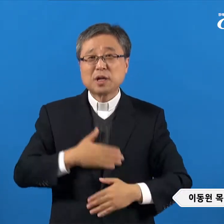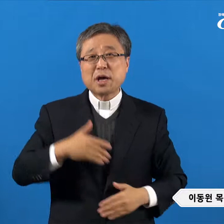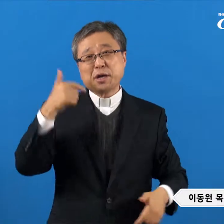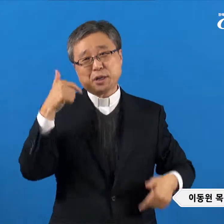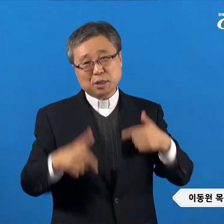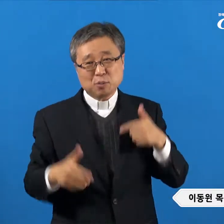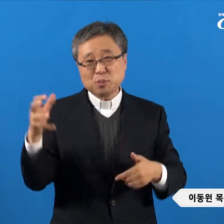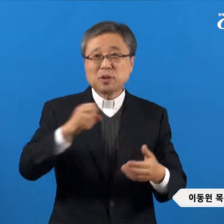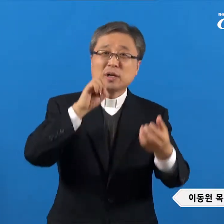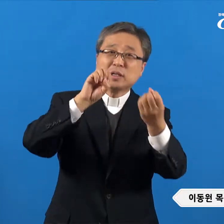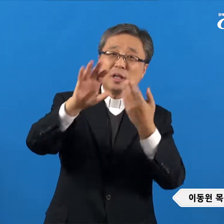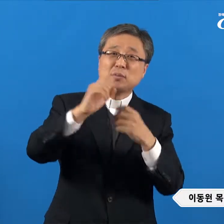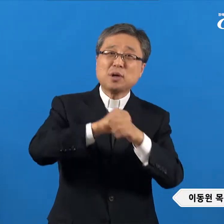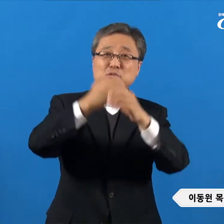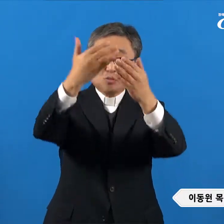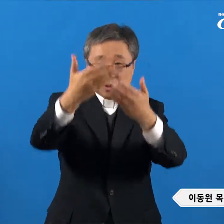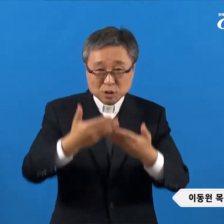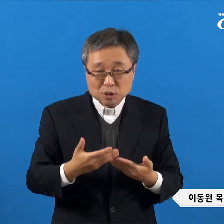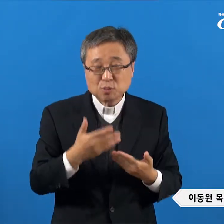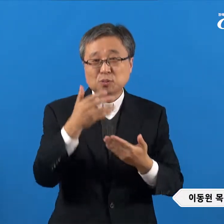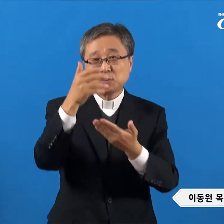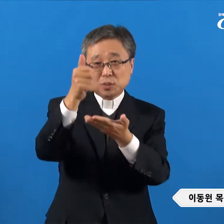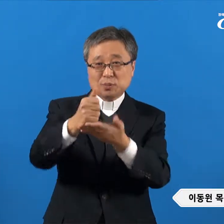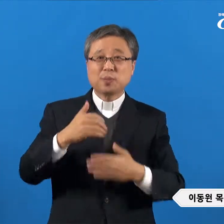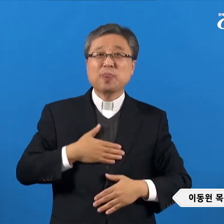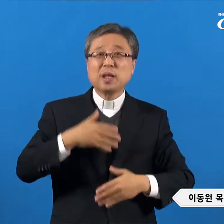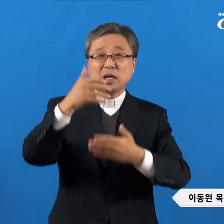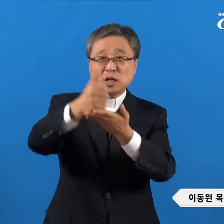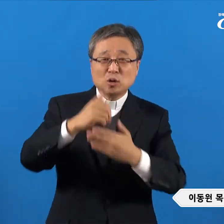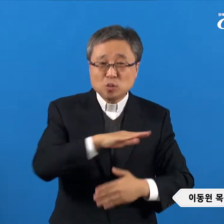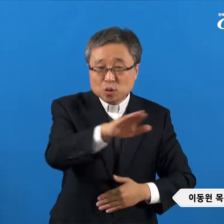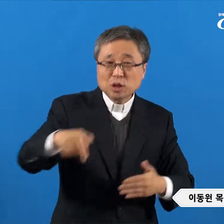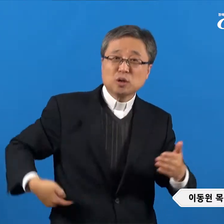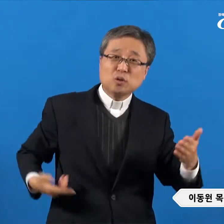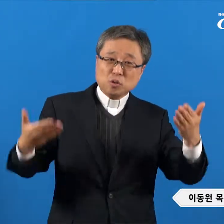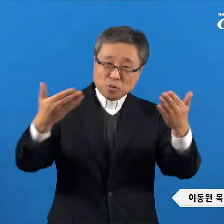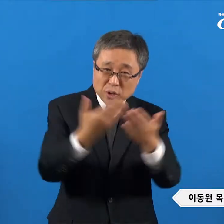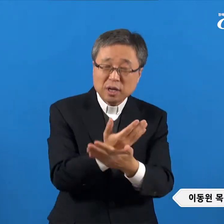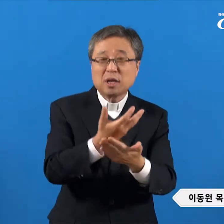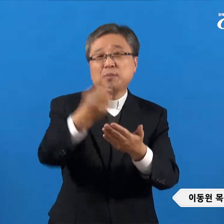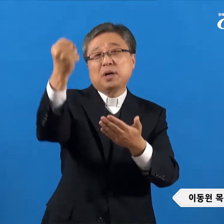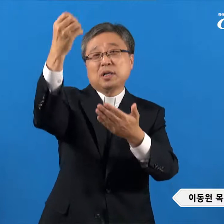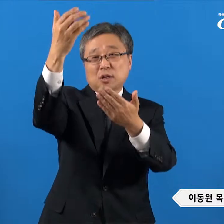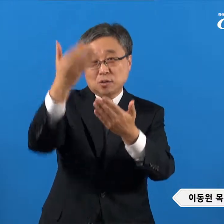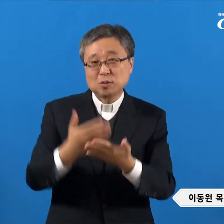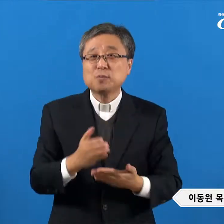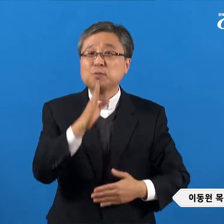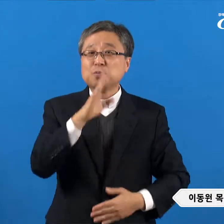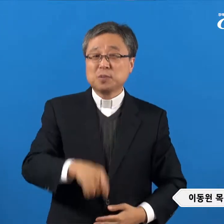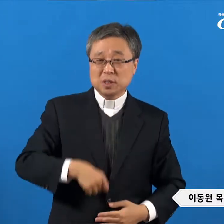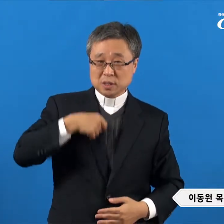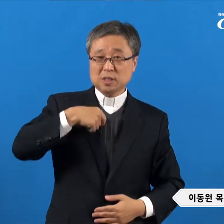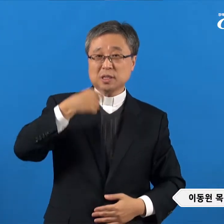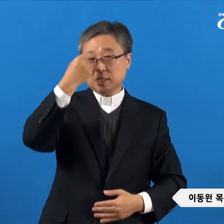기쁨으로 응답하시는 분이십니다. 그분은 우리의 회개를 받아주시는 신실하고 자비로운